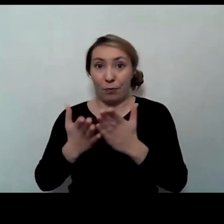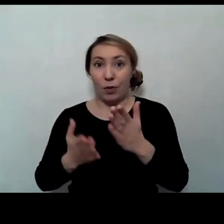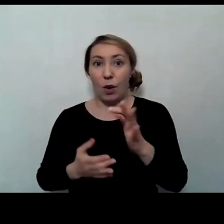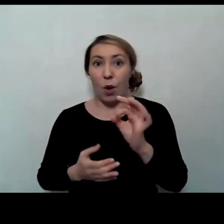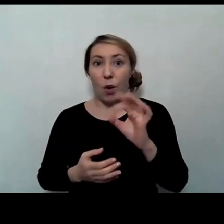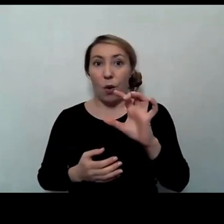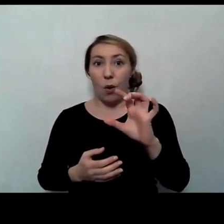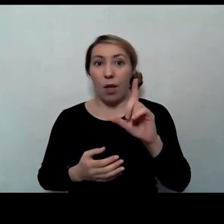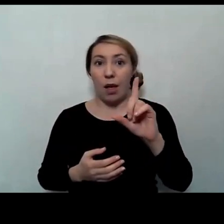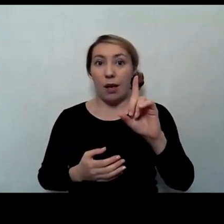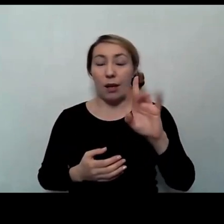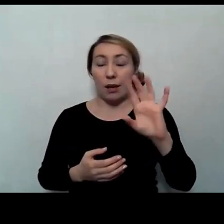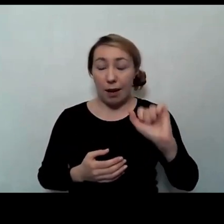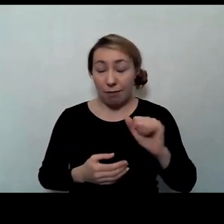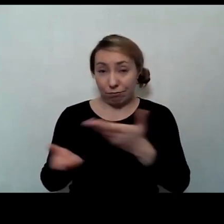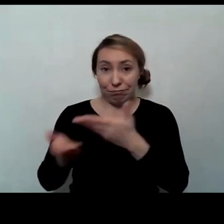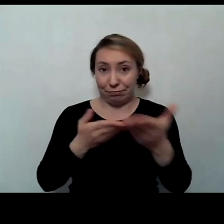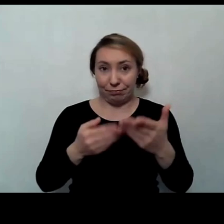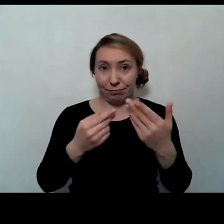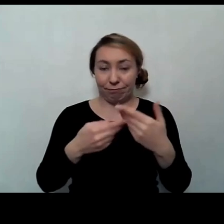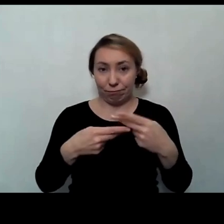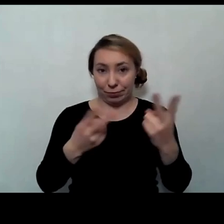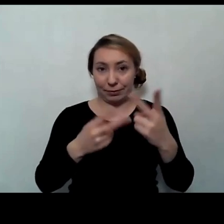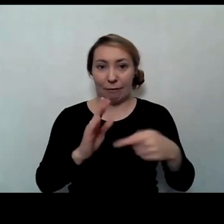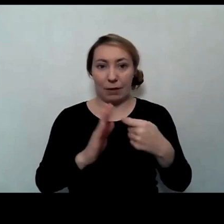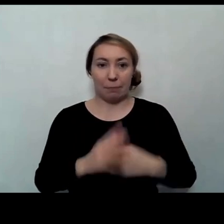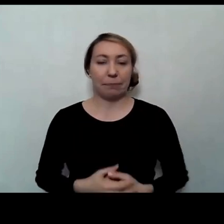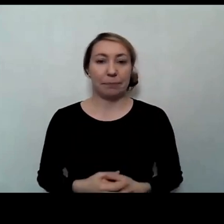nie? Jasne.